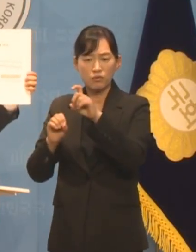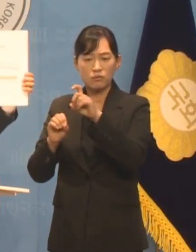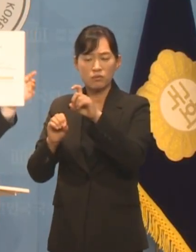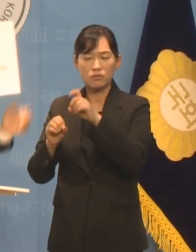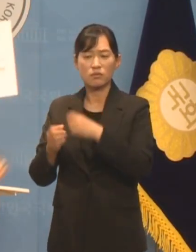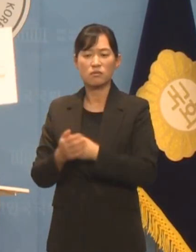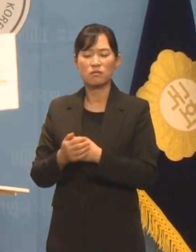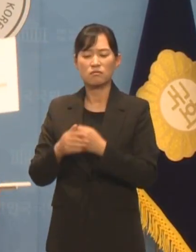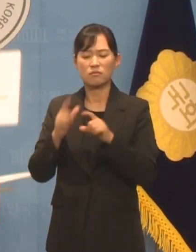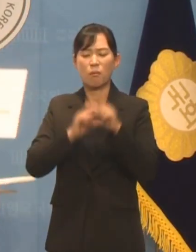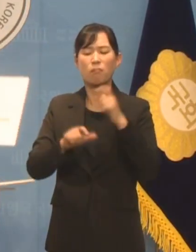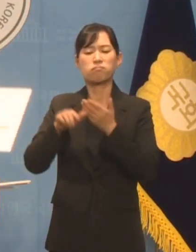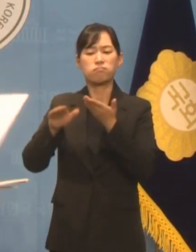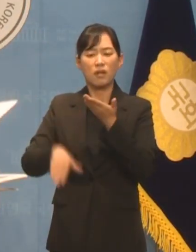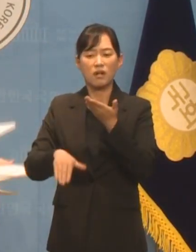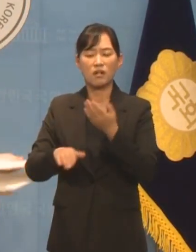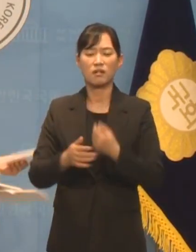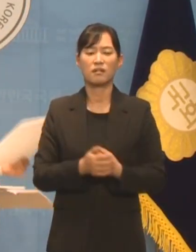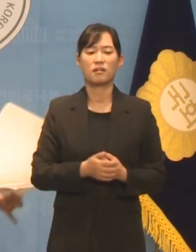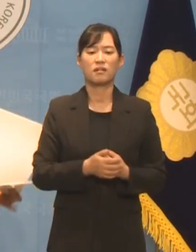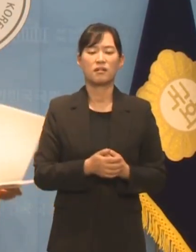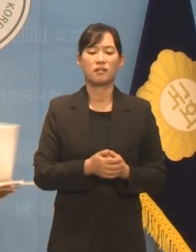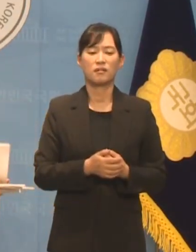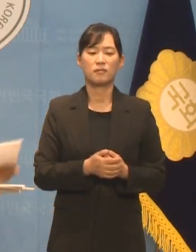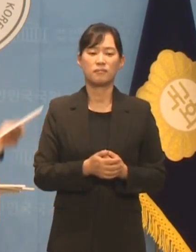낮습니다. 반면에